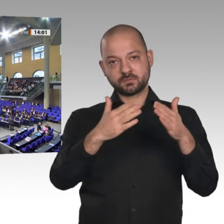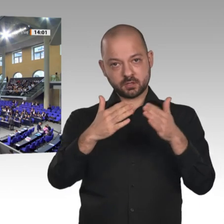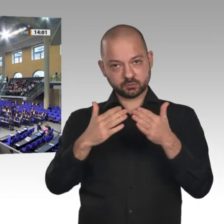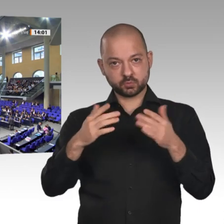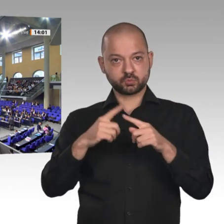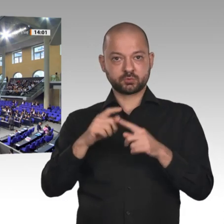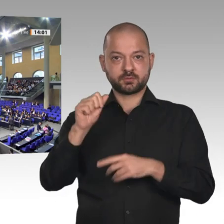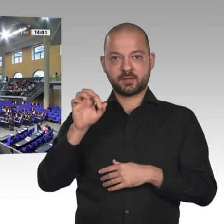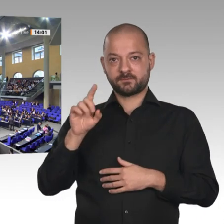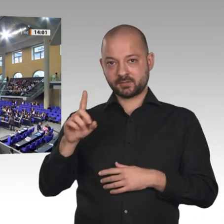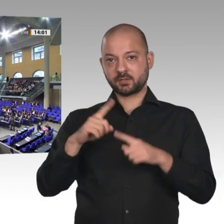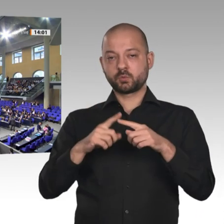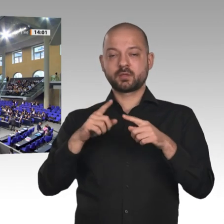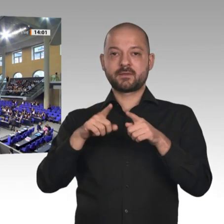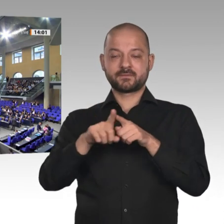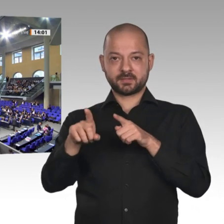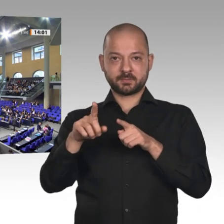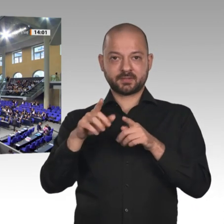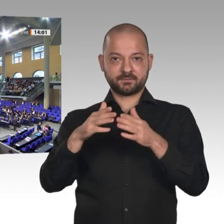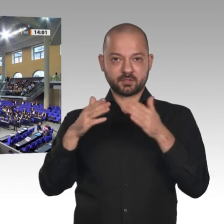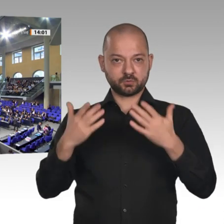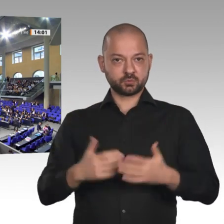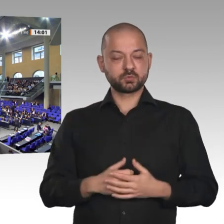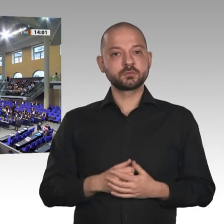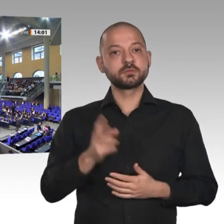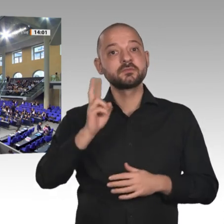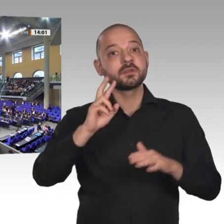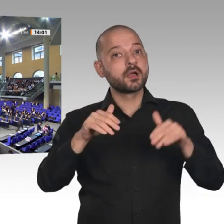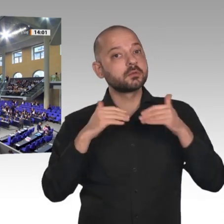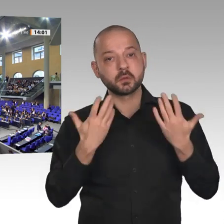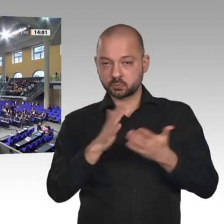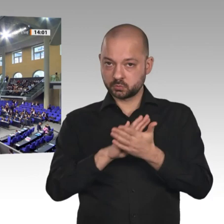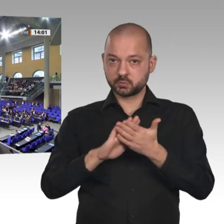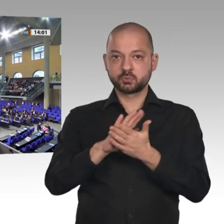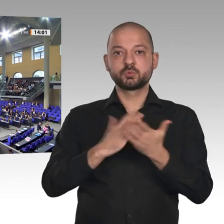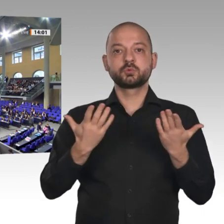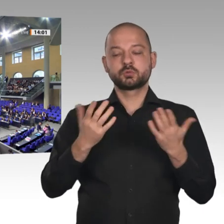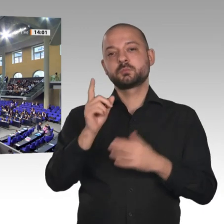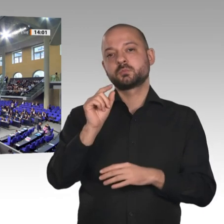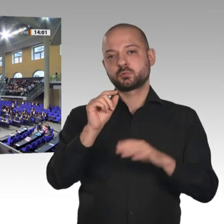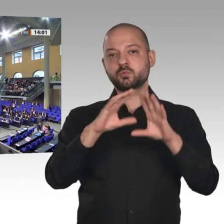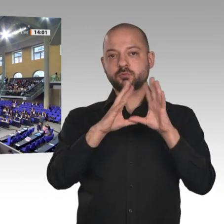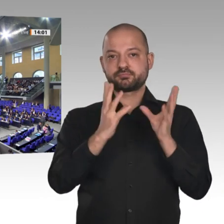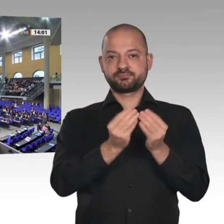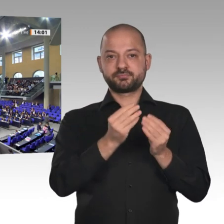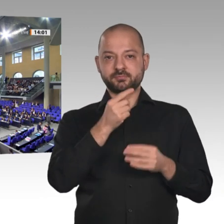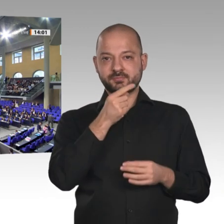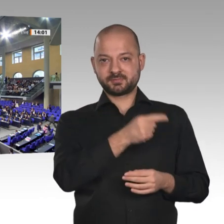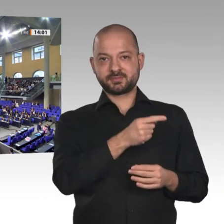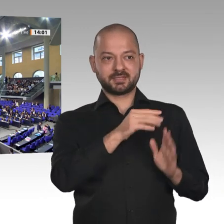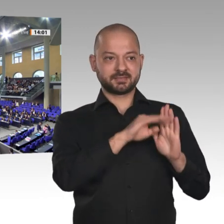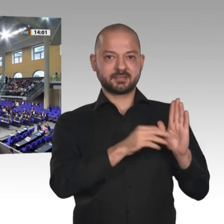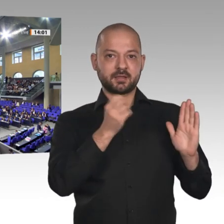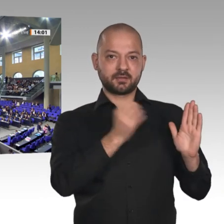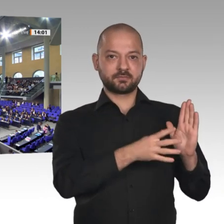dagegen? Das sind die Koalitionsfraktionen, die AfD-Fraktion und die FDP-Fraktion. Wer enthält